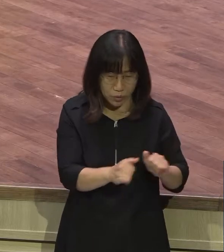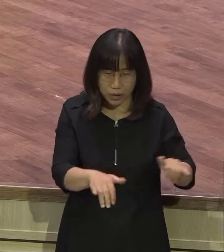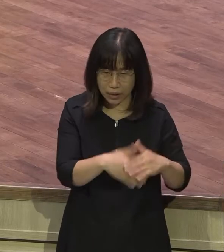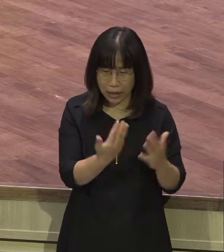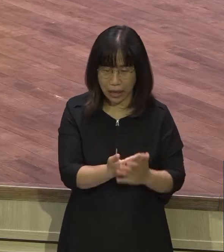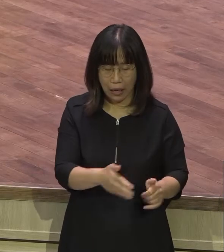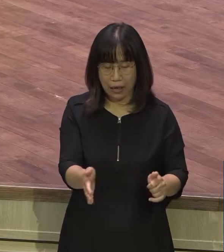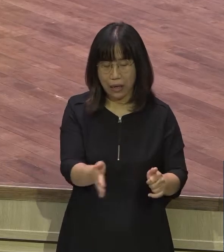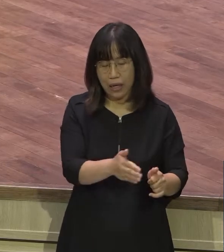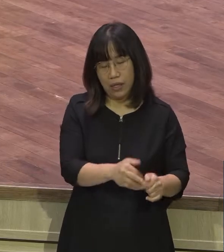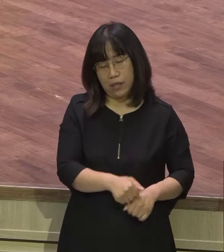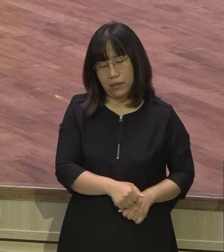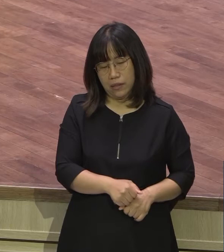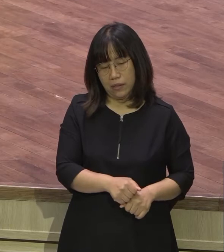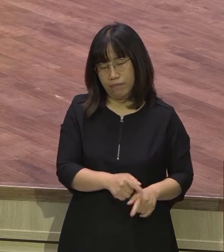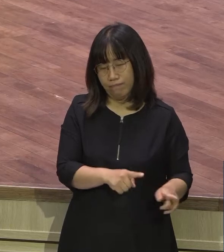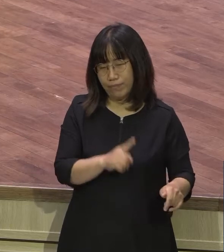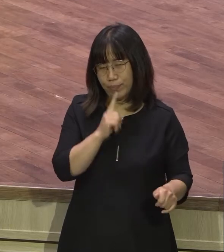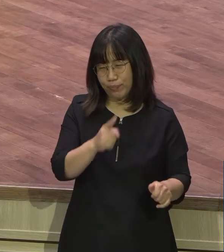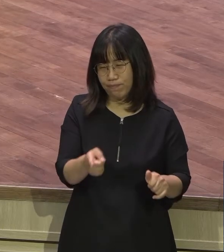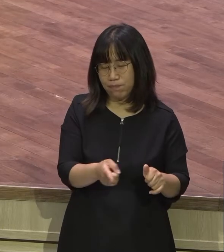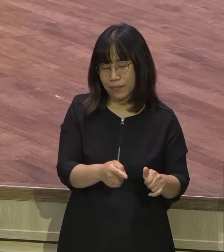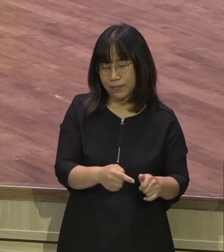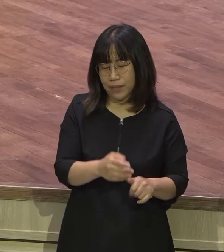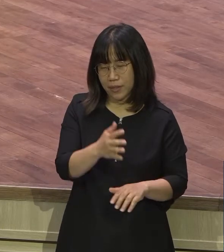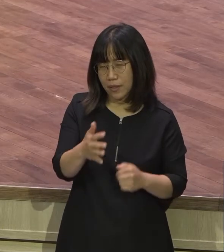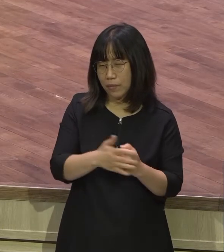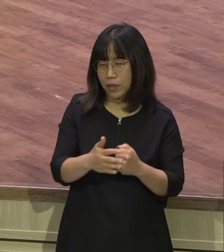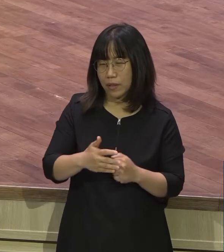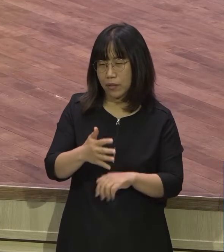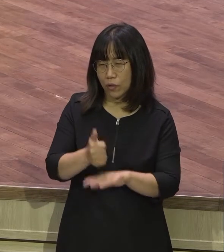그냥 갑질을 해가지고 법원에 불려와